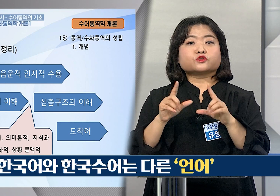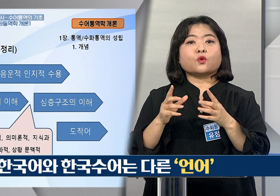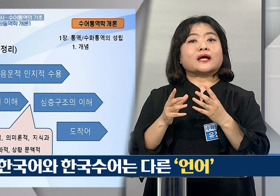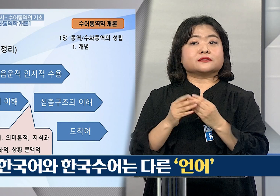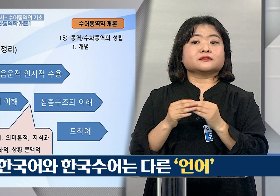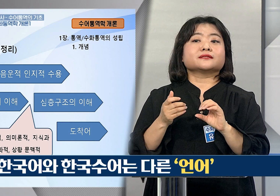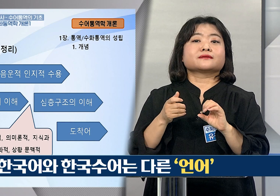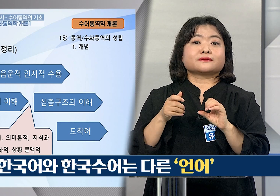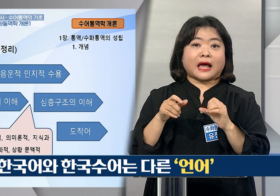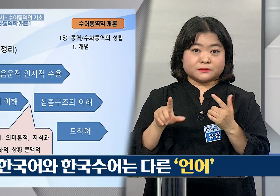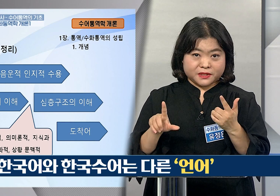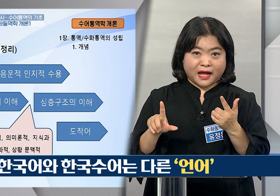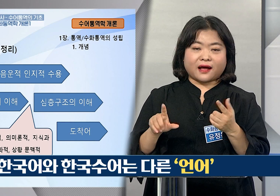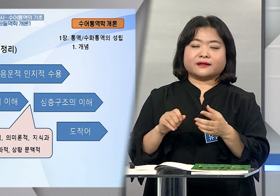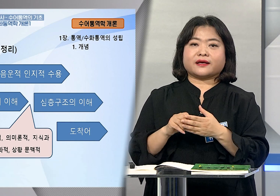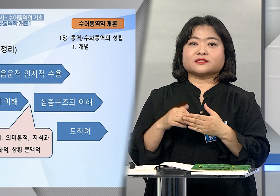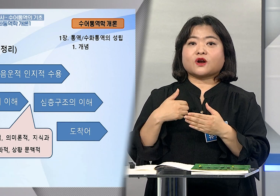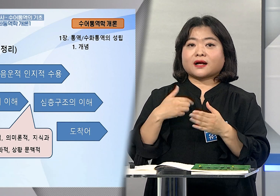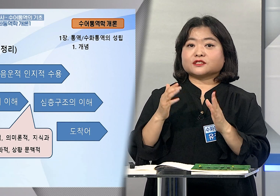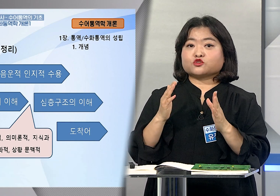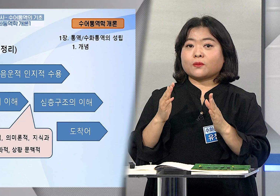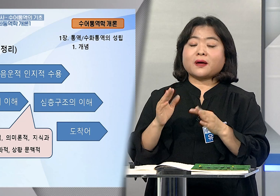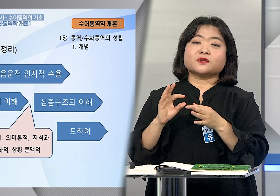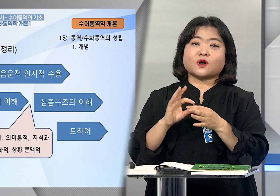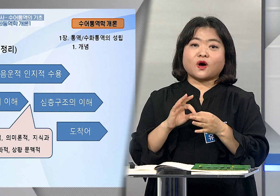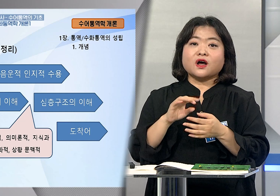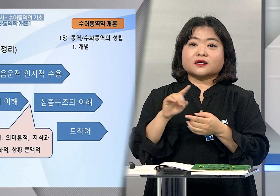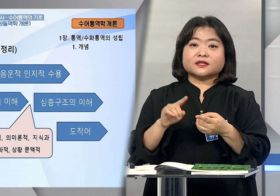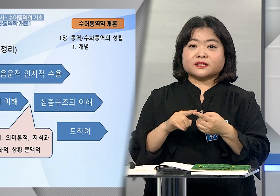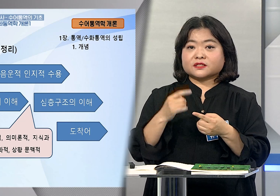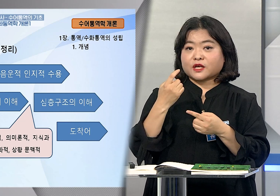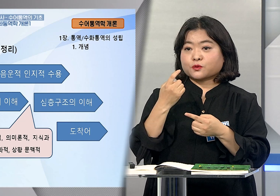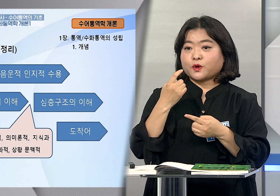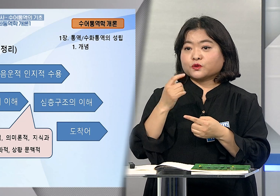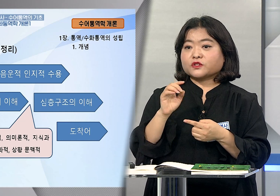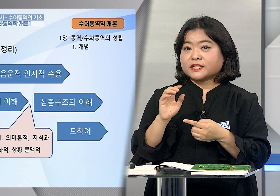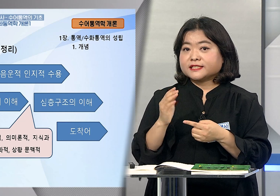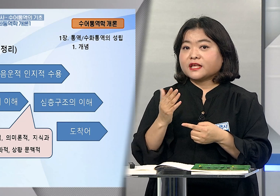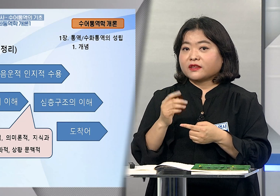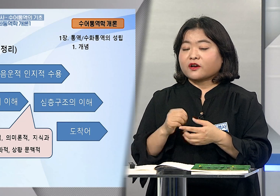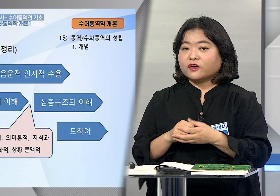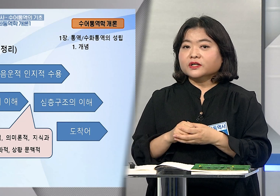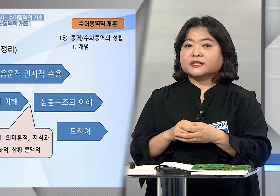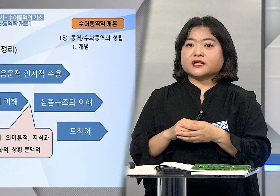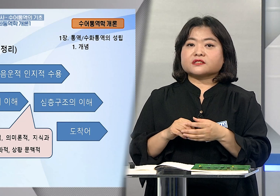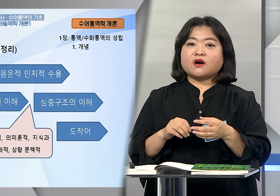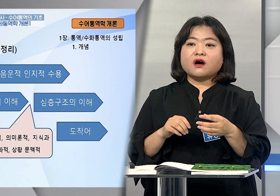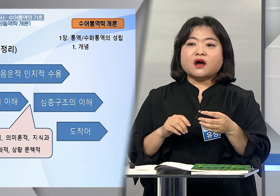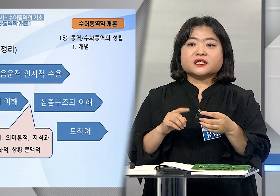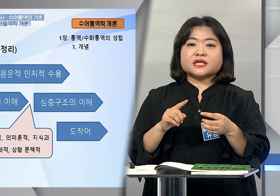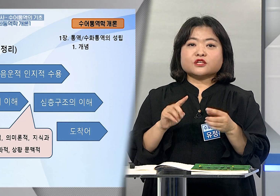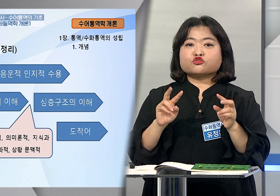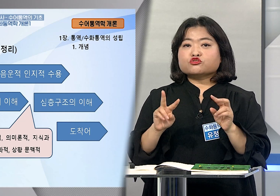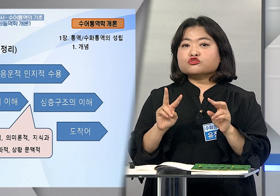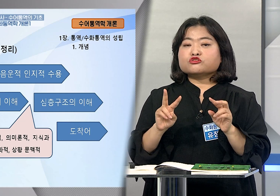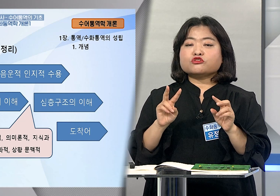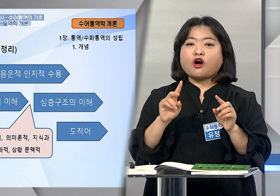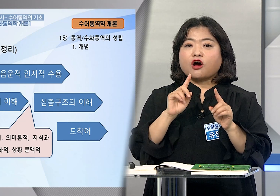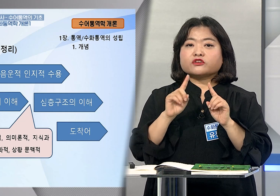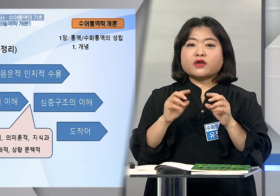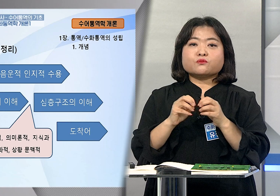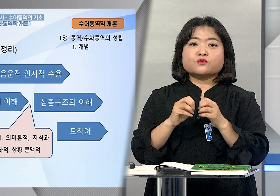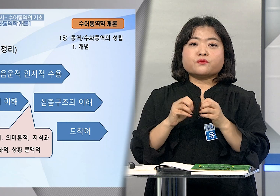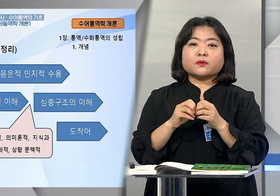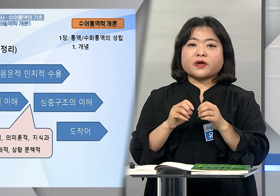문법의 구조도 완전히 다릅니다. 예, 저랑 같이 수업하면서 거기에 대해서 계속 배우게 되실 텐데요. 그래서 이